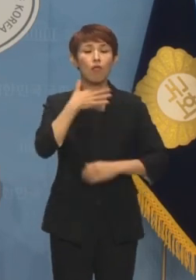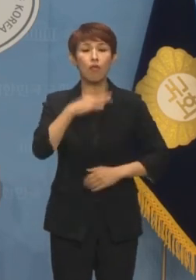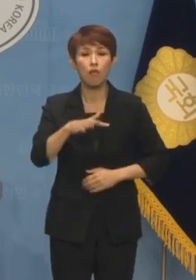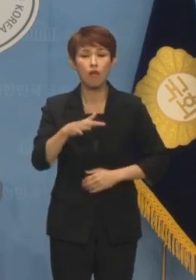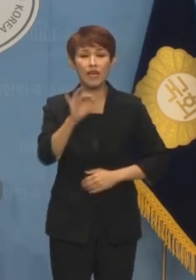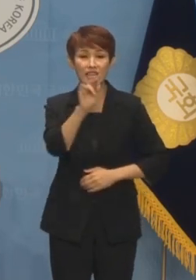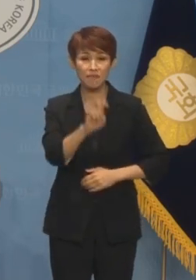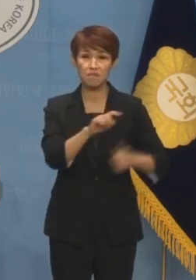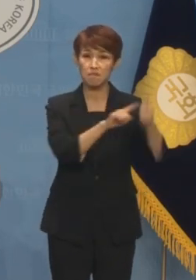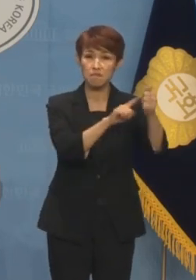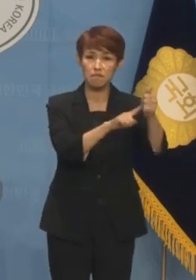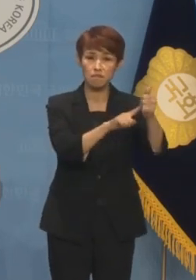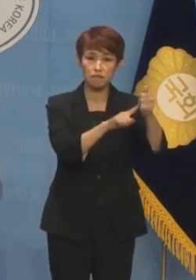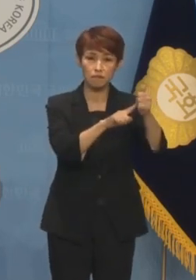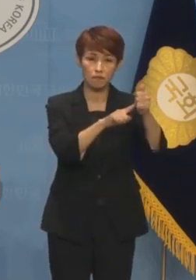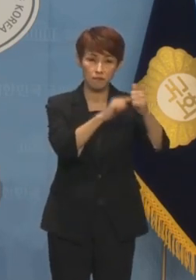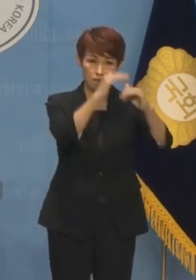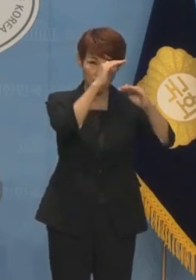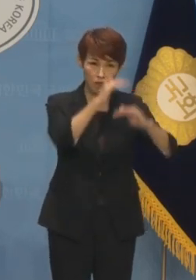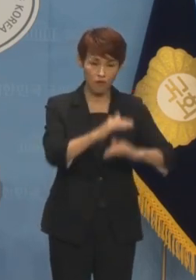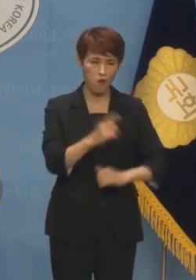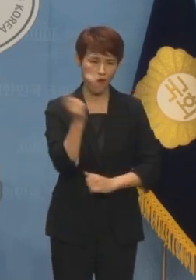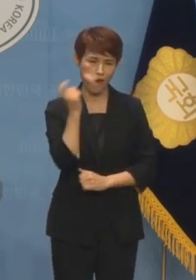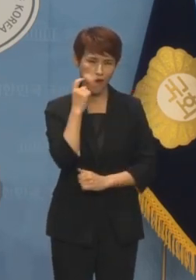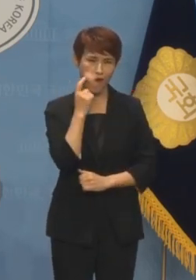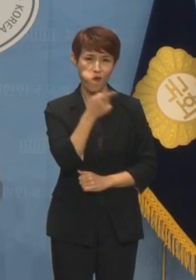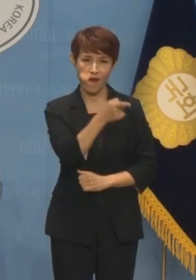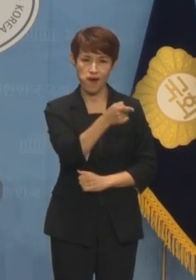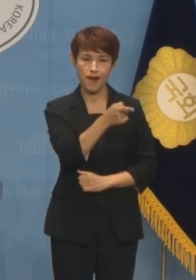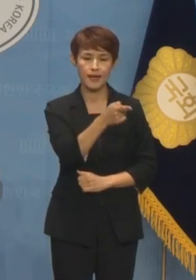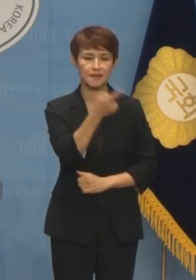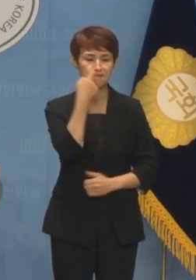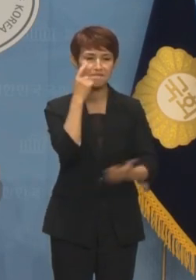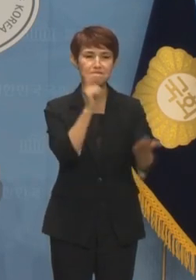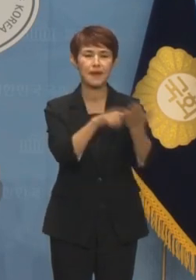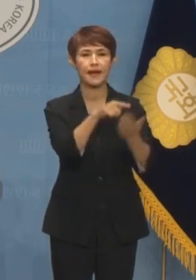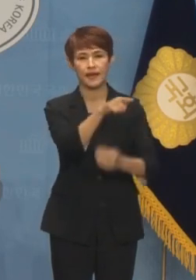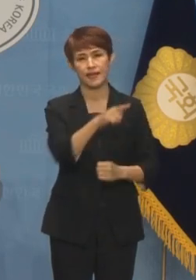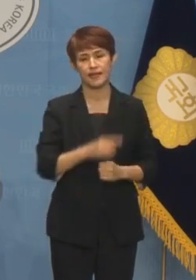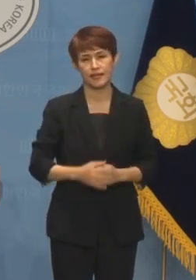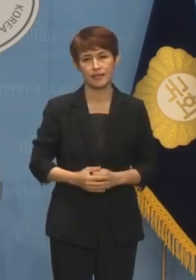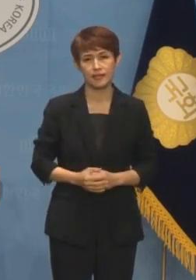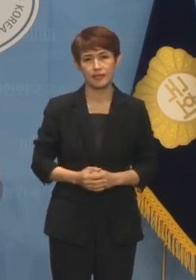전 사단장의 진술도 새빨간 거짓말로 드러났습니다.